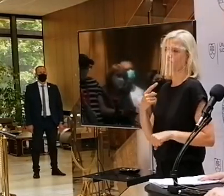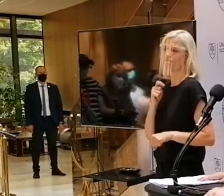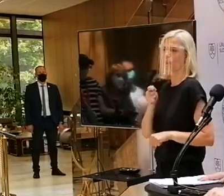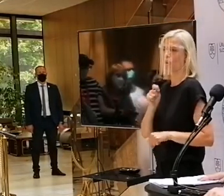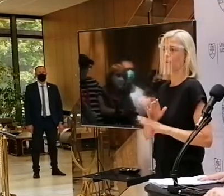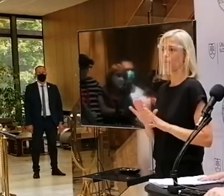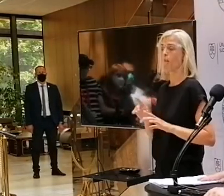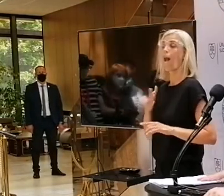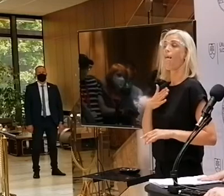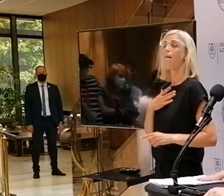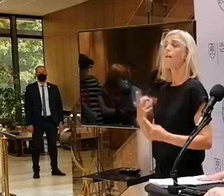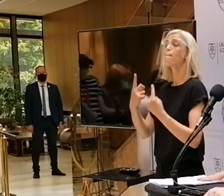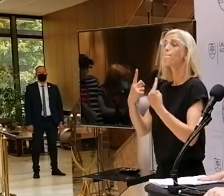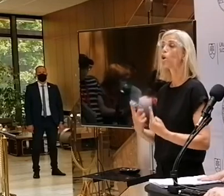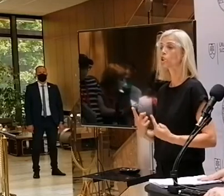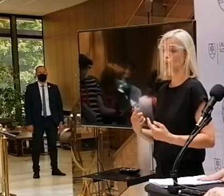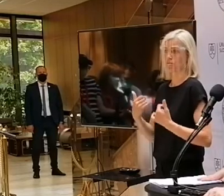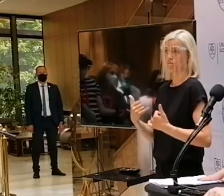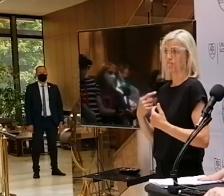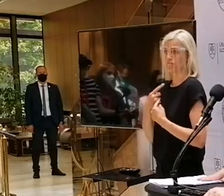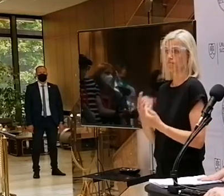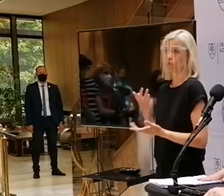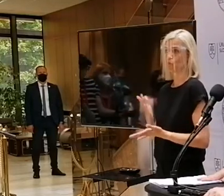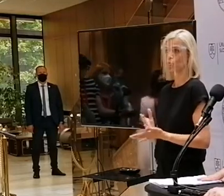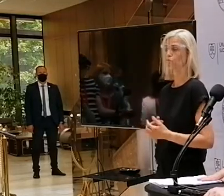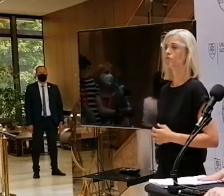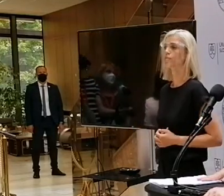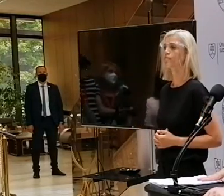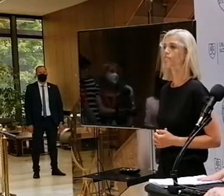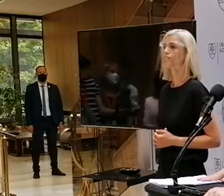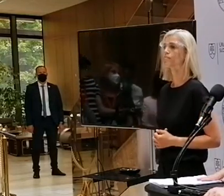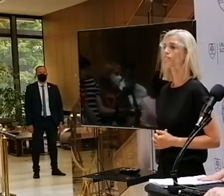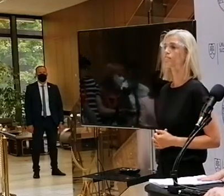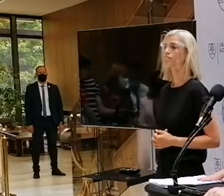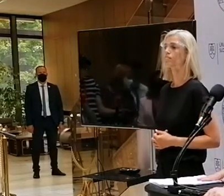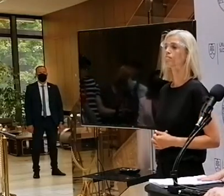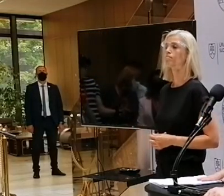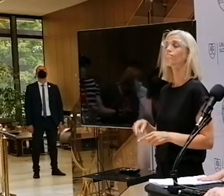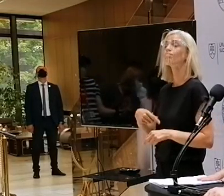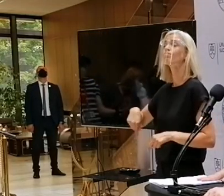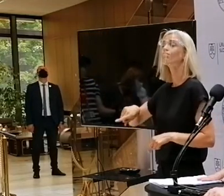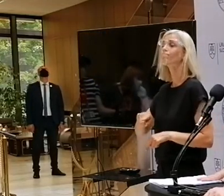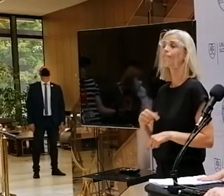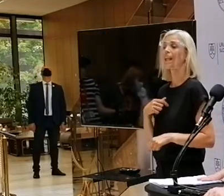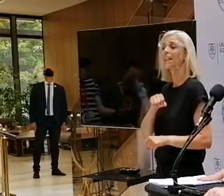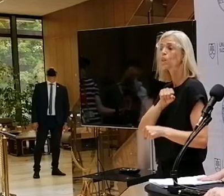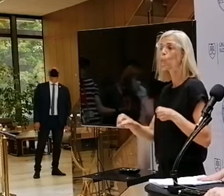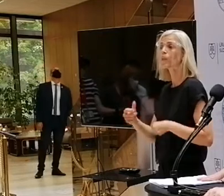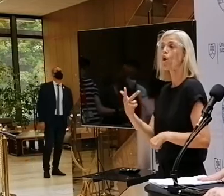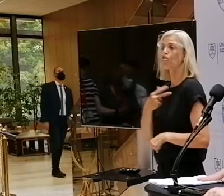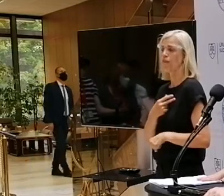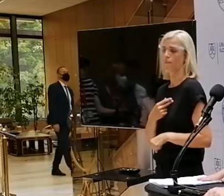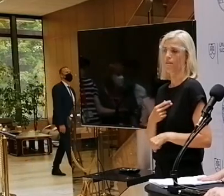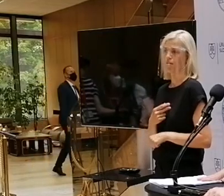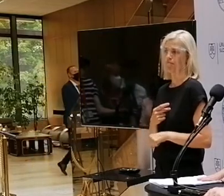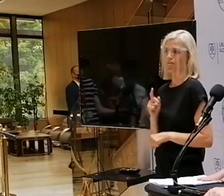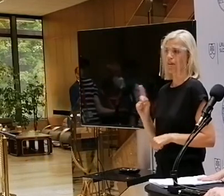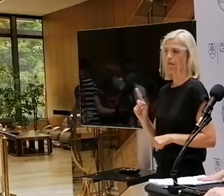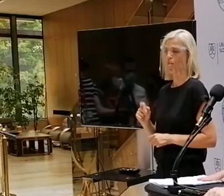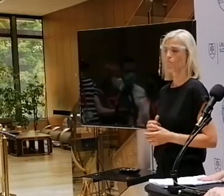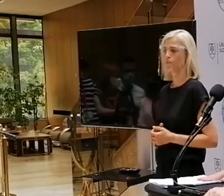k tejto problematike a ten je taký, že nikoho nemôžeme nútiť k očkovaniu. Ja osobne